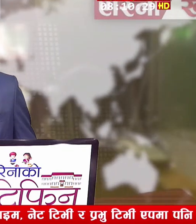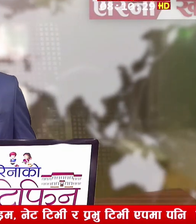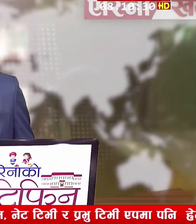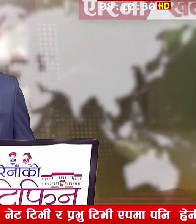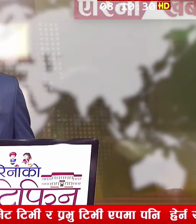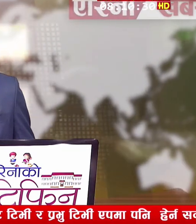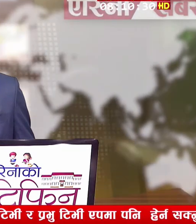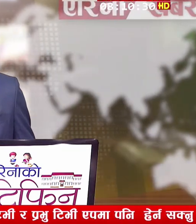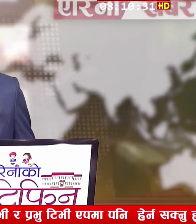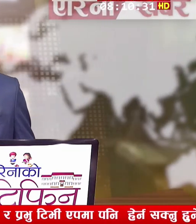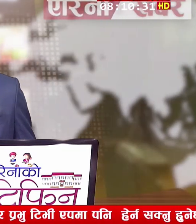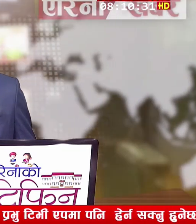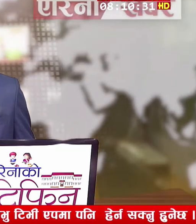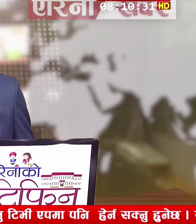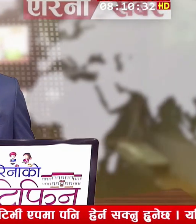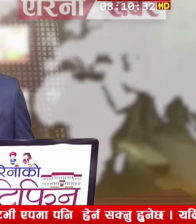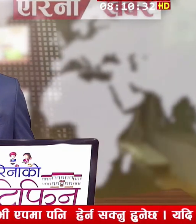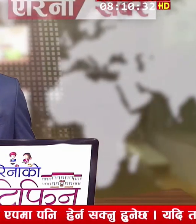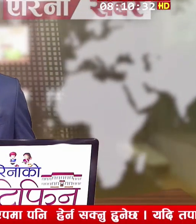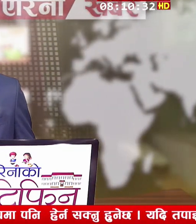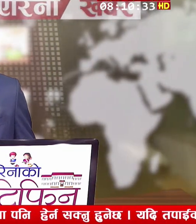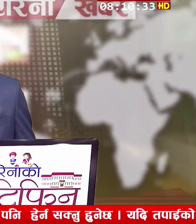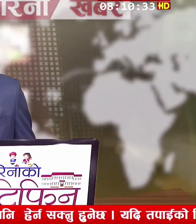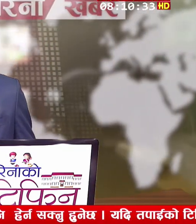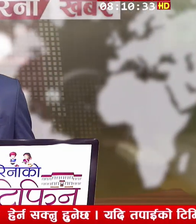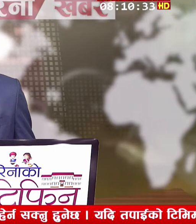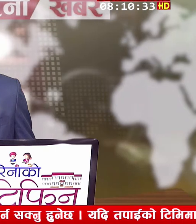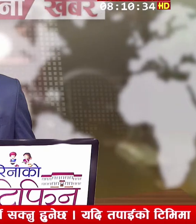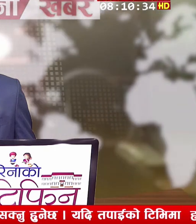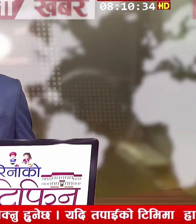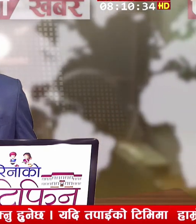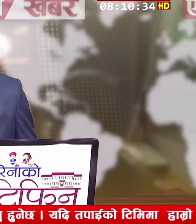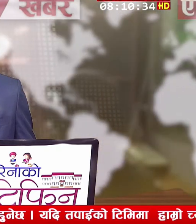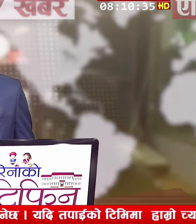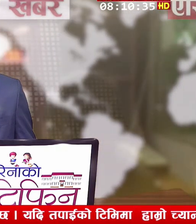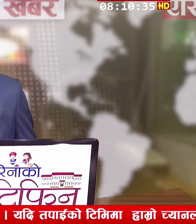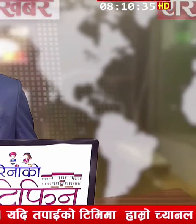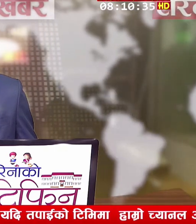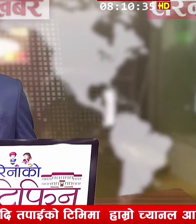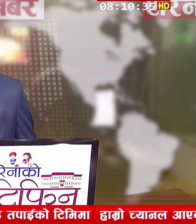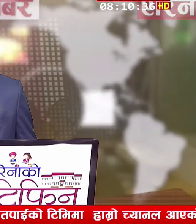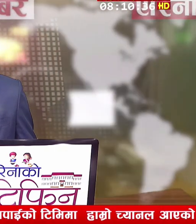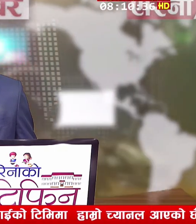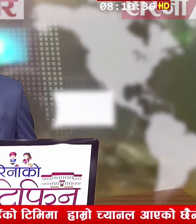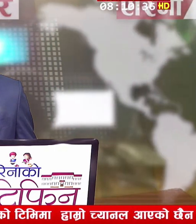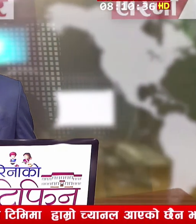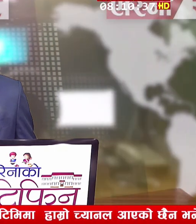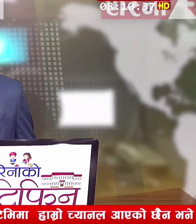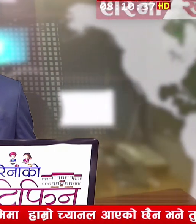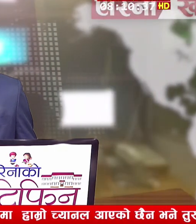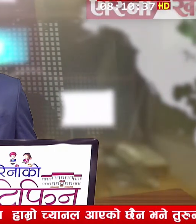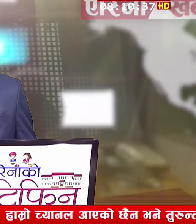कोरोना भाइरस COVID-19 विरुद्ध सामाजिक दूरी कायम गरी ईद पर्व मनाउन मुस्लिम आयोगले अपील गरेको